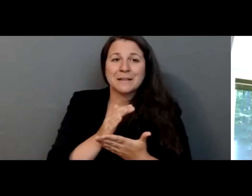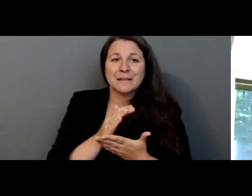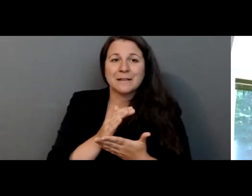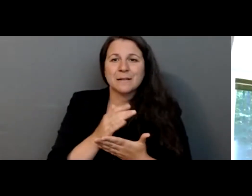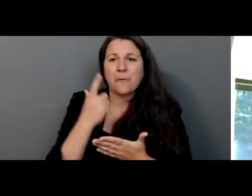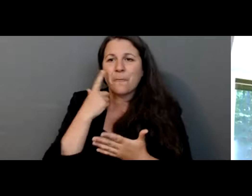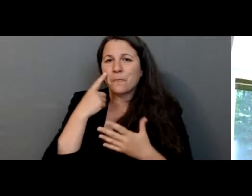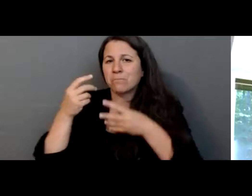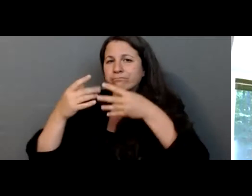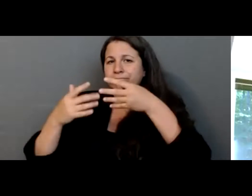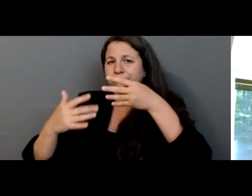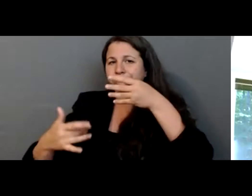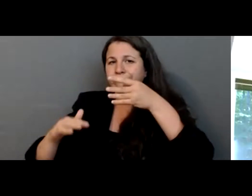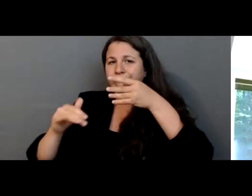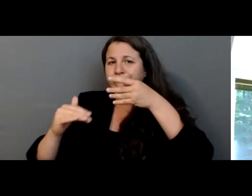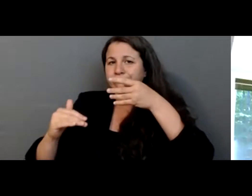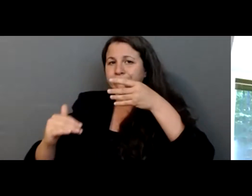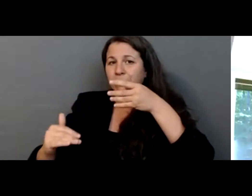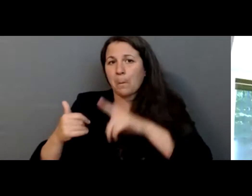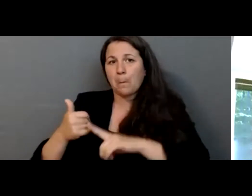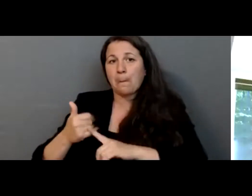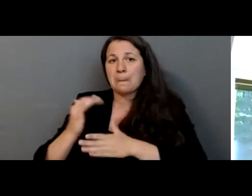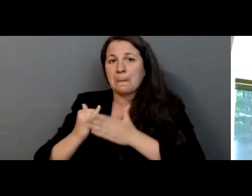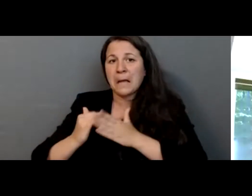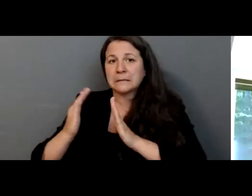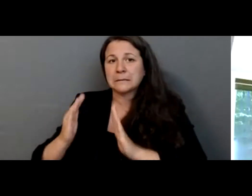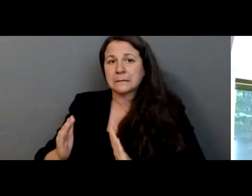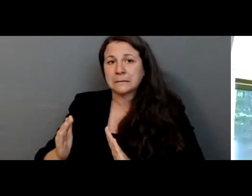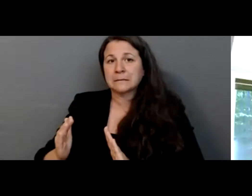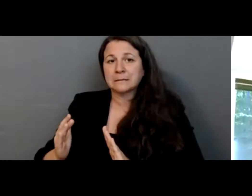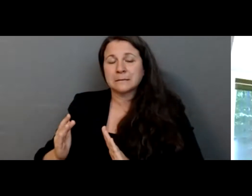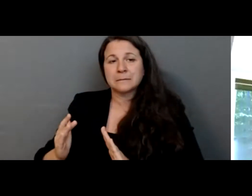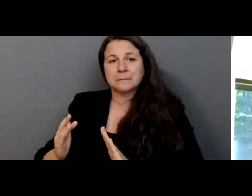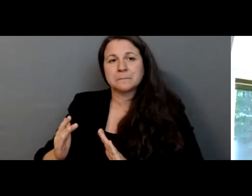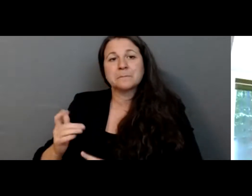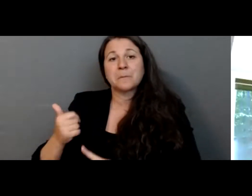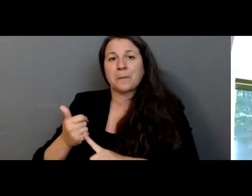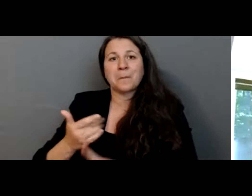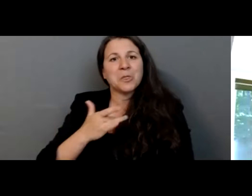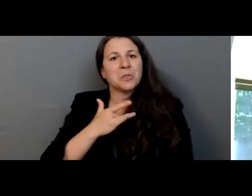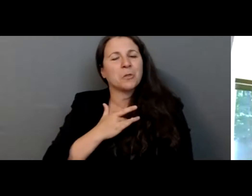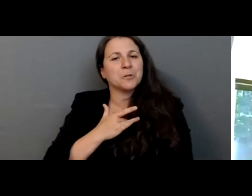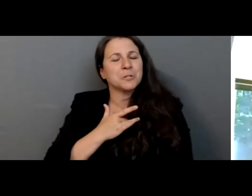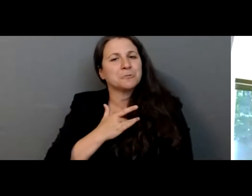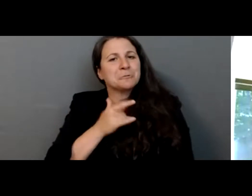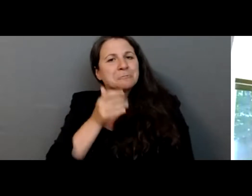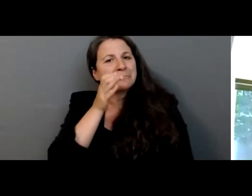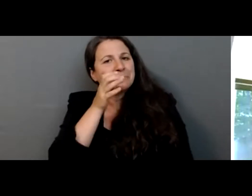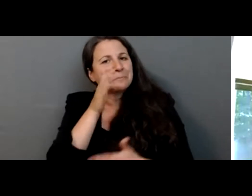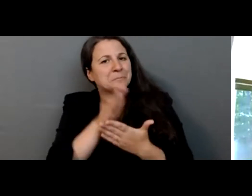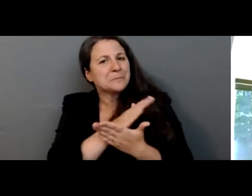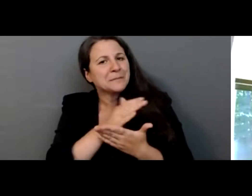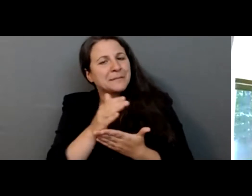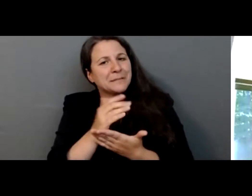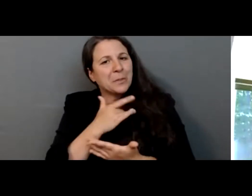discussion que des personnes elles-mêmes artistes avaient été touchées d'assister à cette prestation musicale.